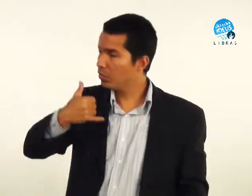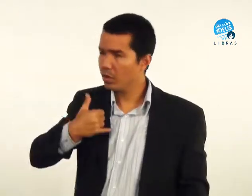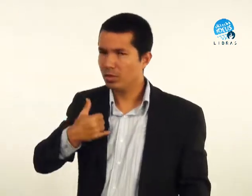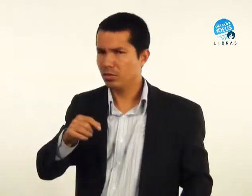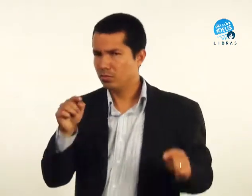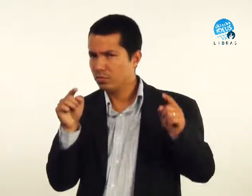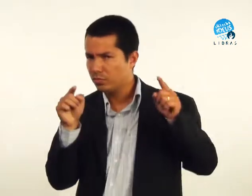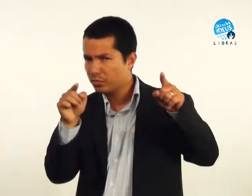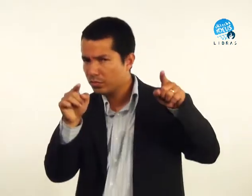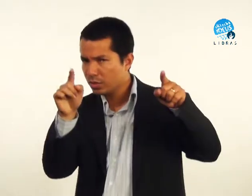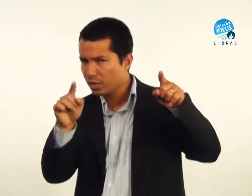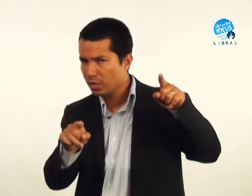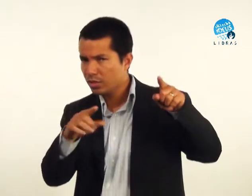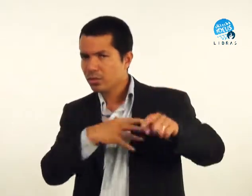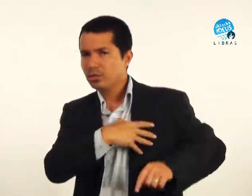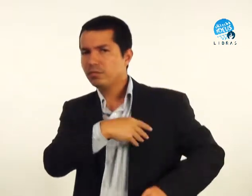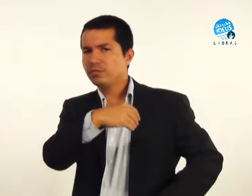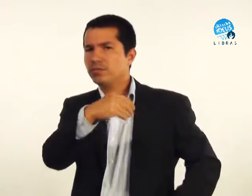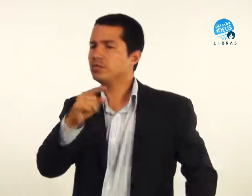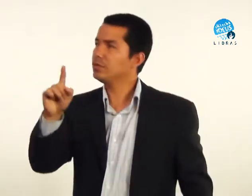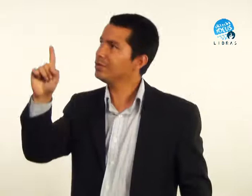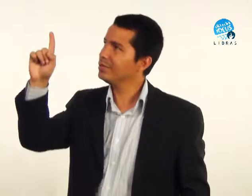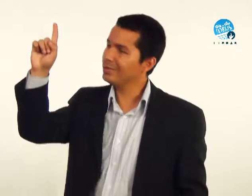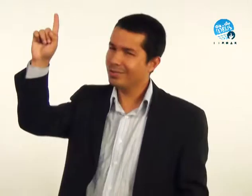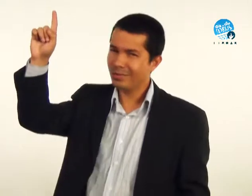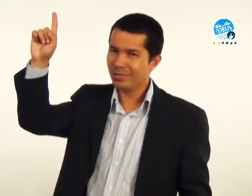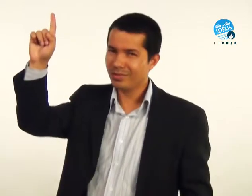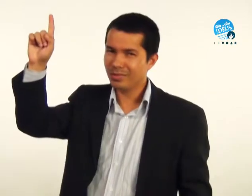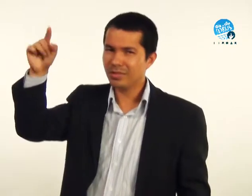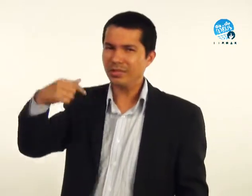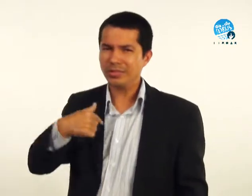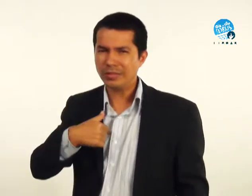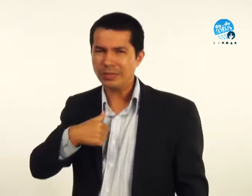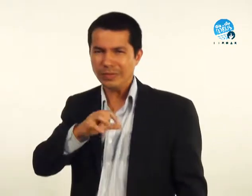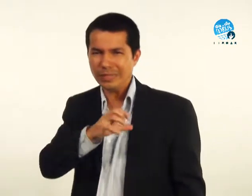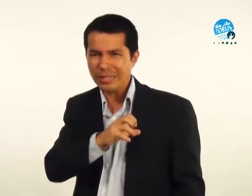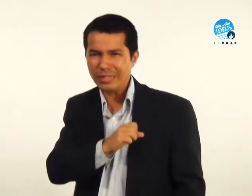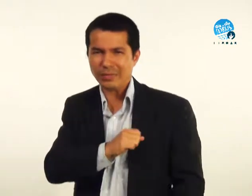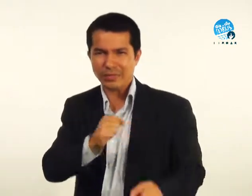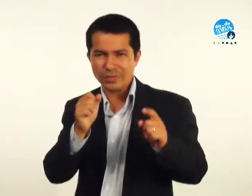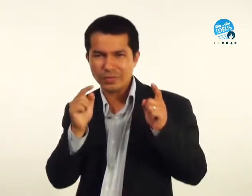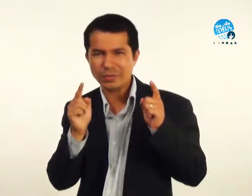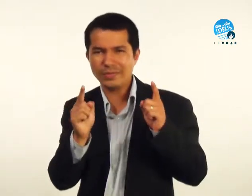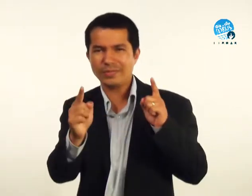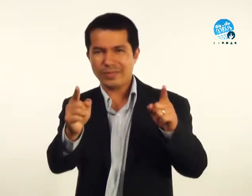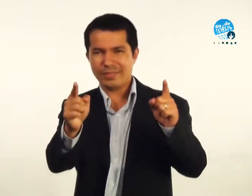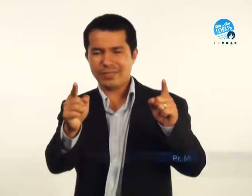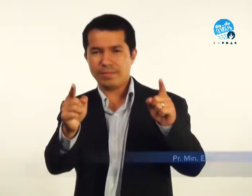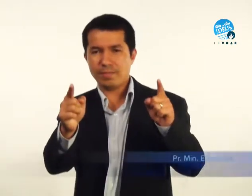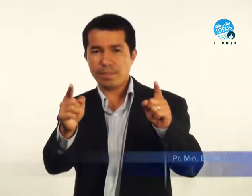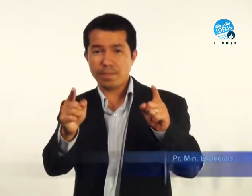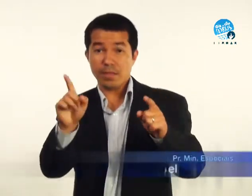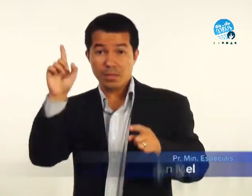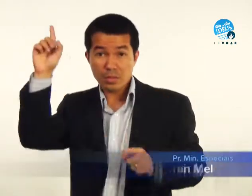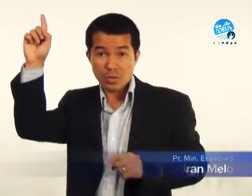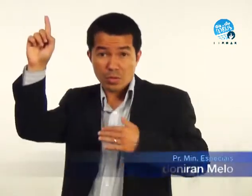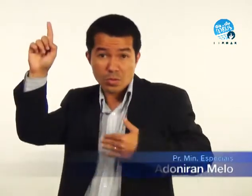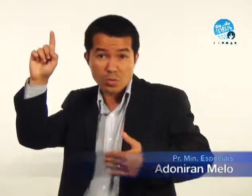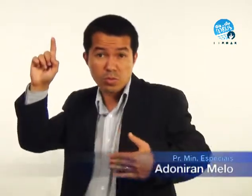Deus amado. Estou bravo, vamos acertar as contas aqui, vamos resolver. Mas você é filho de Deus amado. E Ele nos faz